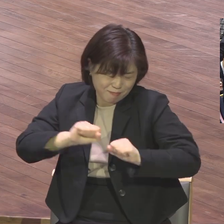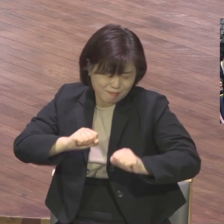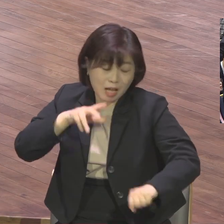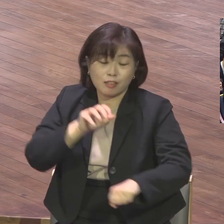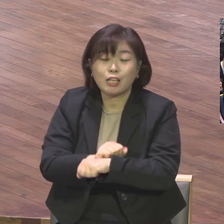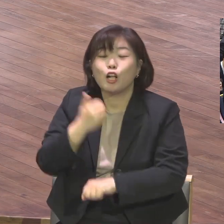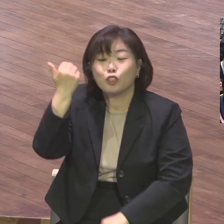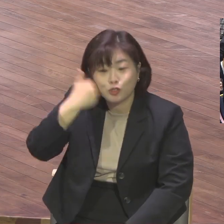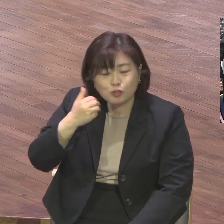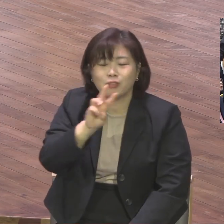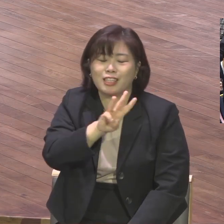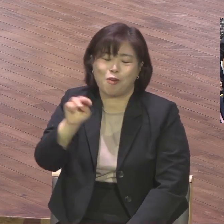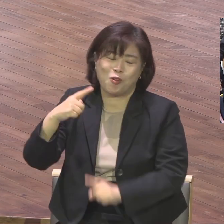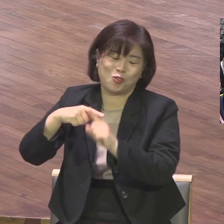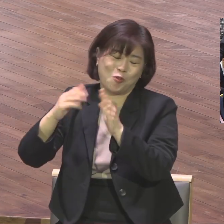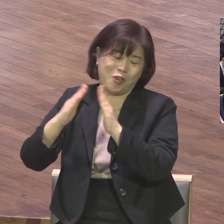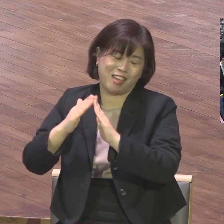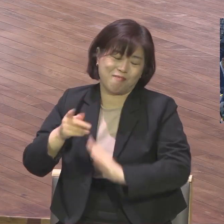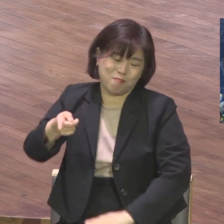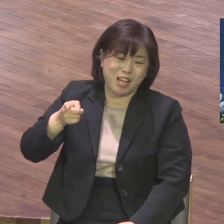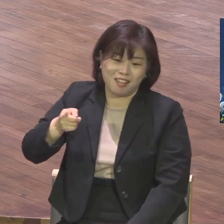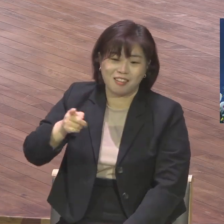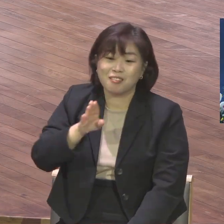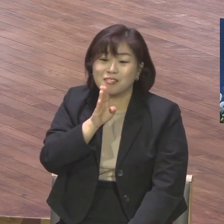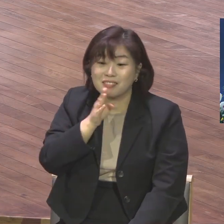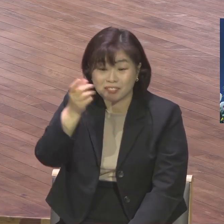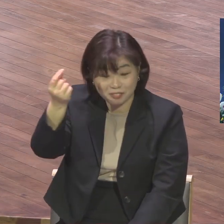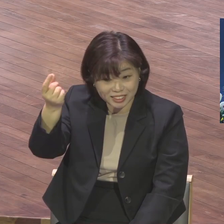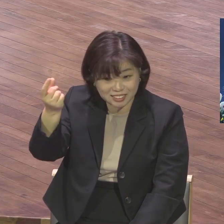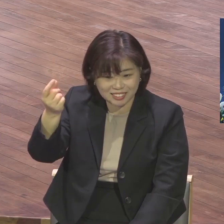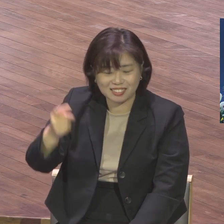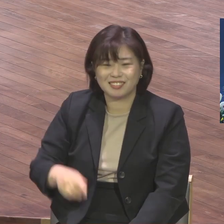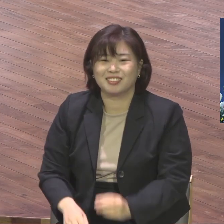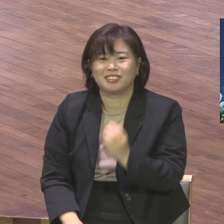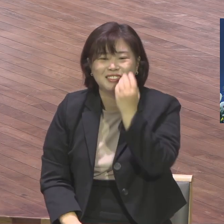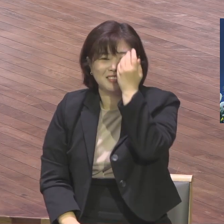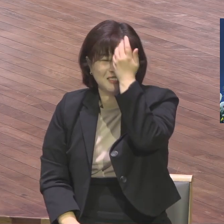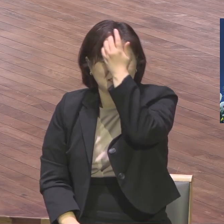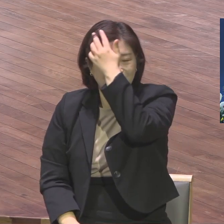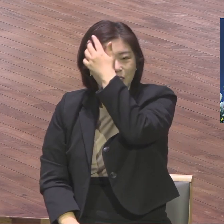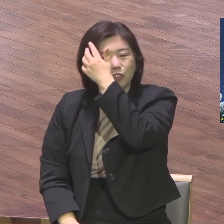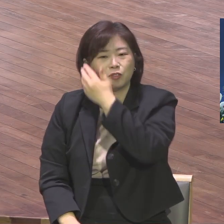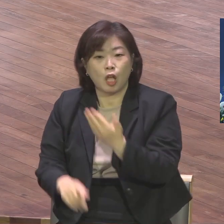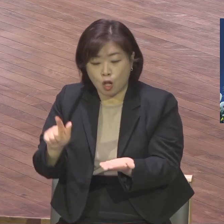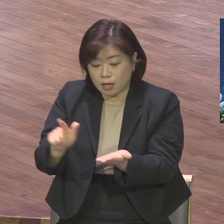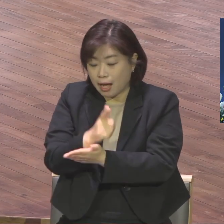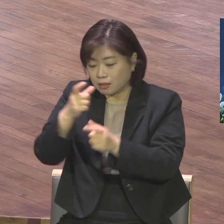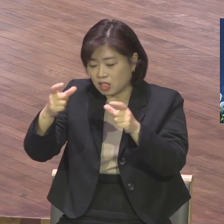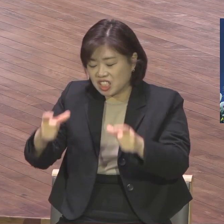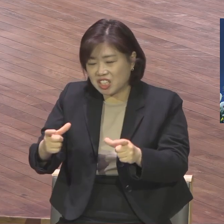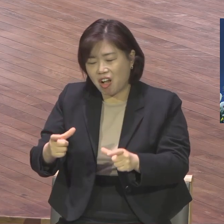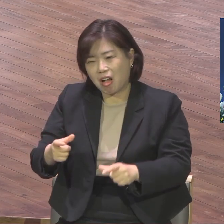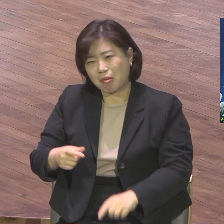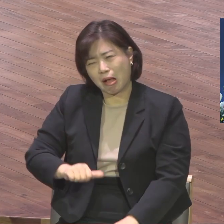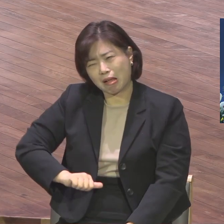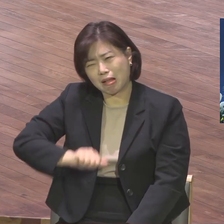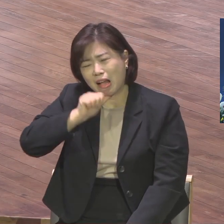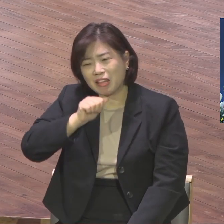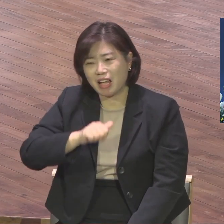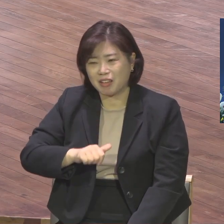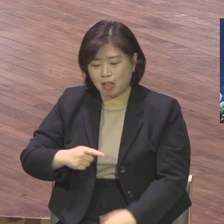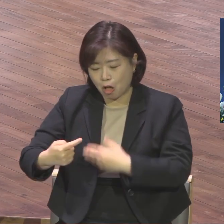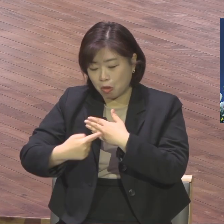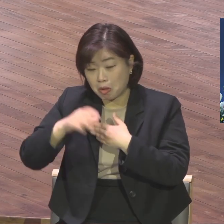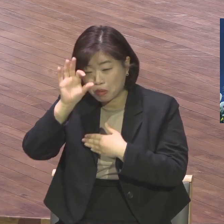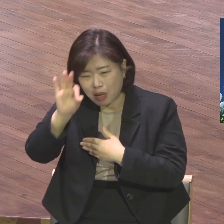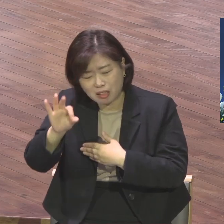아니에요. 뭐 볼 거 있어 솔직히 강서구에. 이 복음을 원색적으로 증거하니까 하나님이 이산출나라 오천족 세계보면